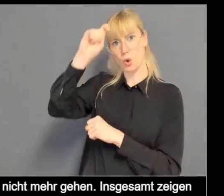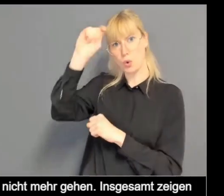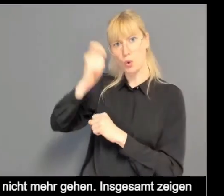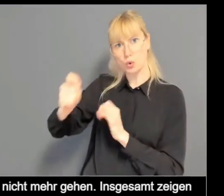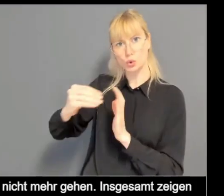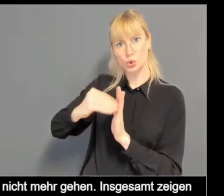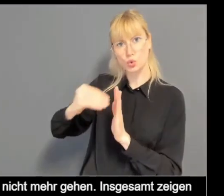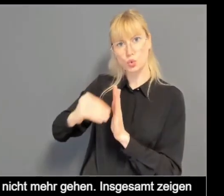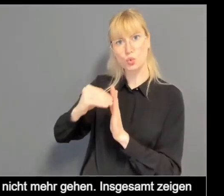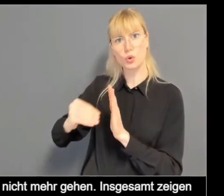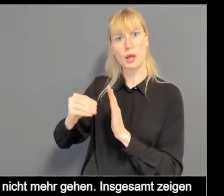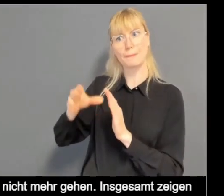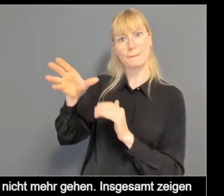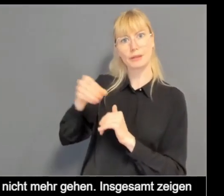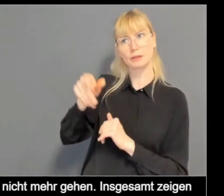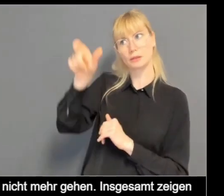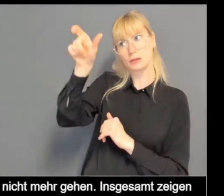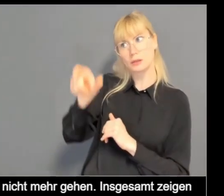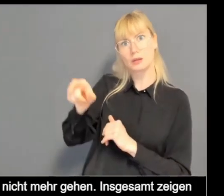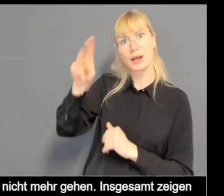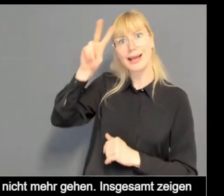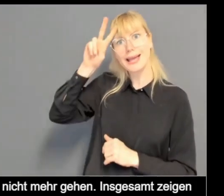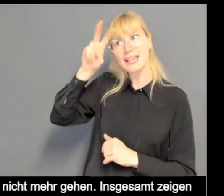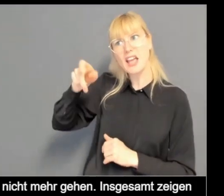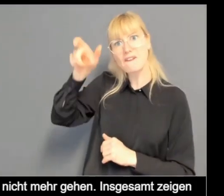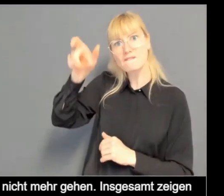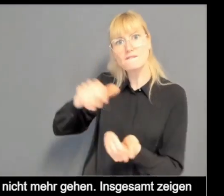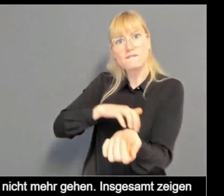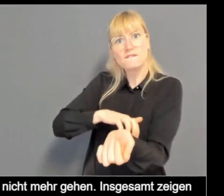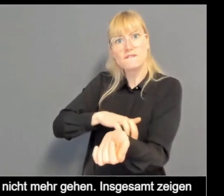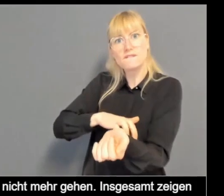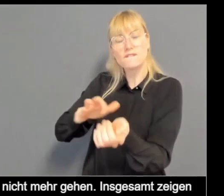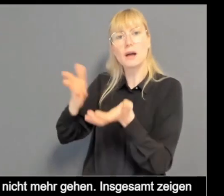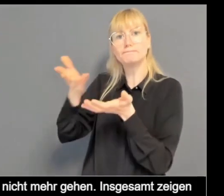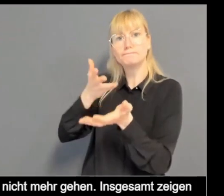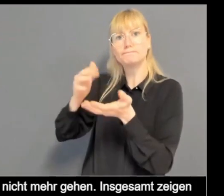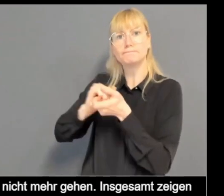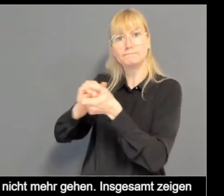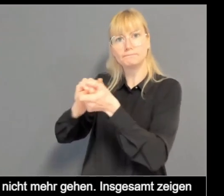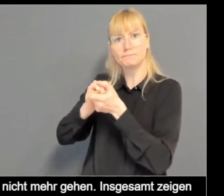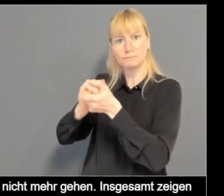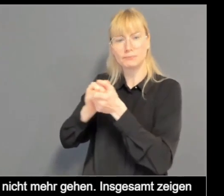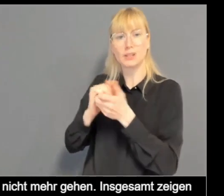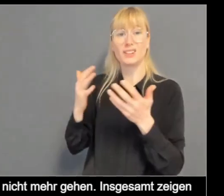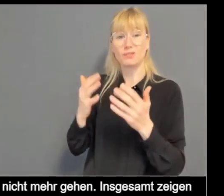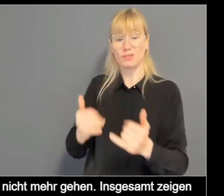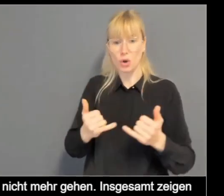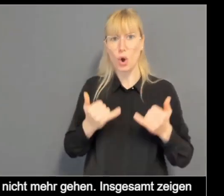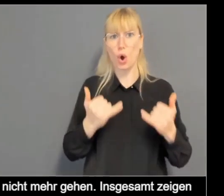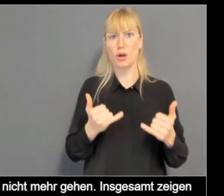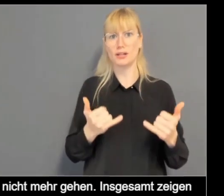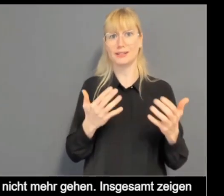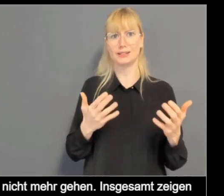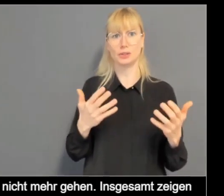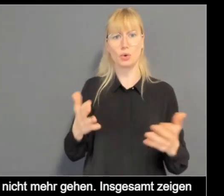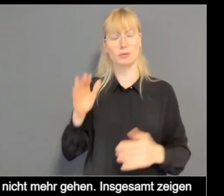an der Hochschule war, mitgeholfen, mein Studium in Kiew aufzubauen. War häufiger in Kiew. Und